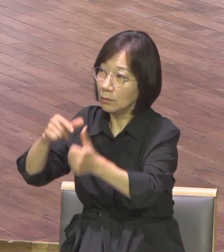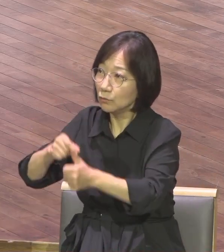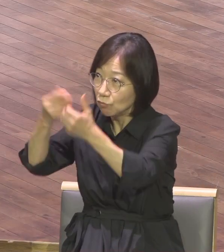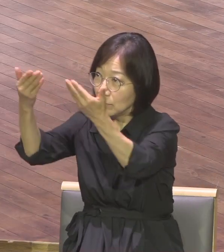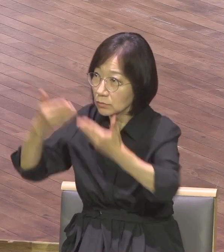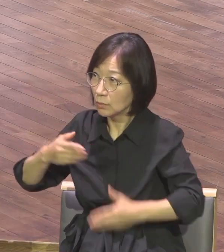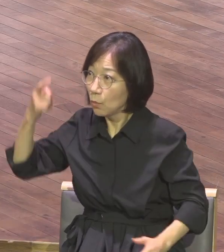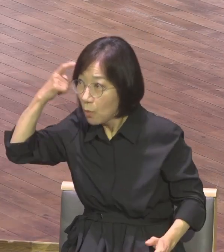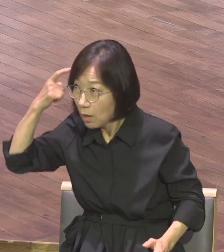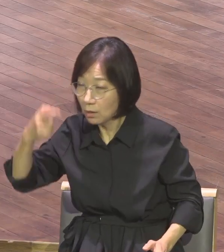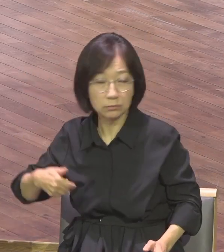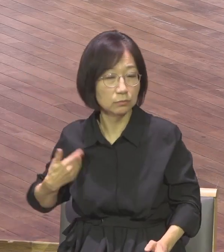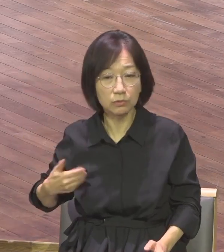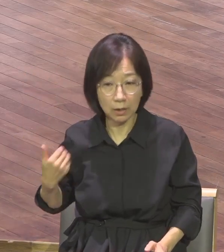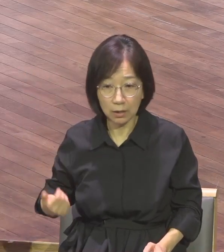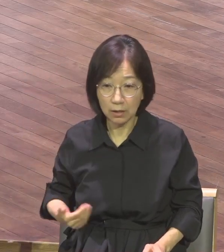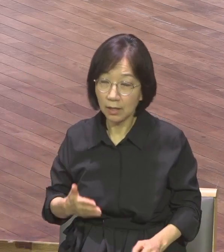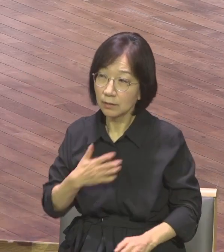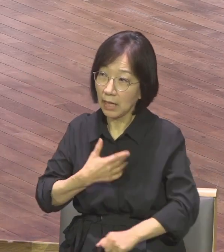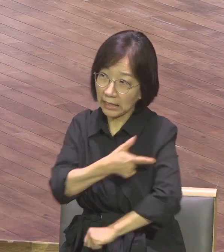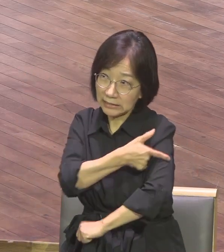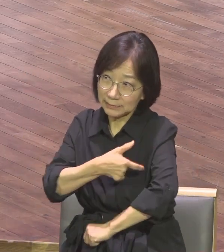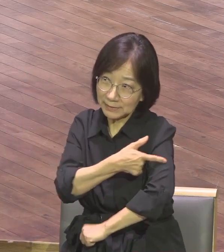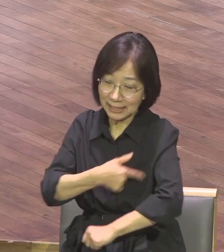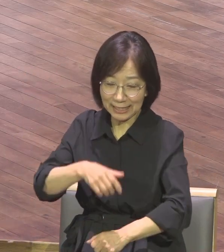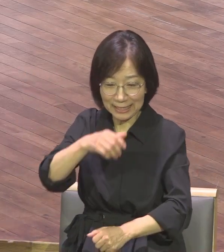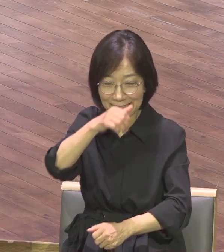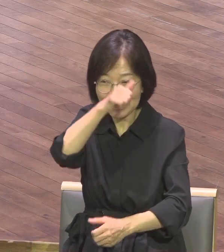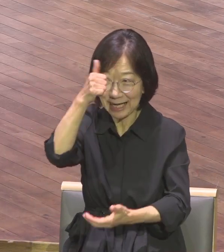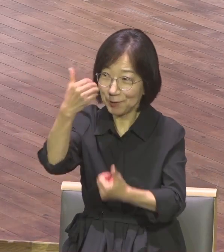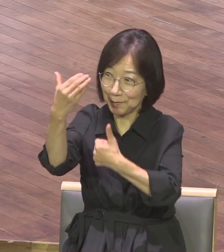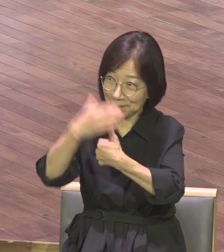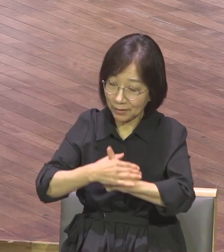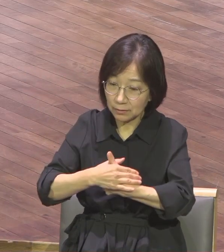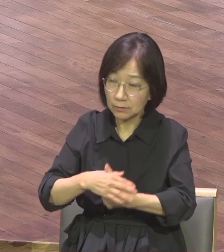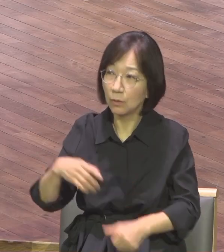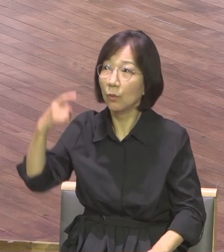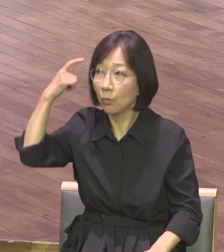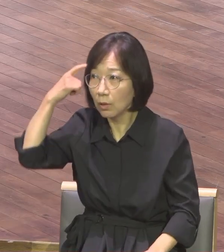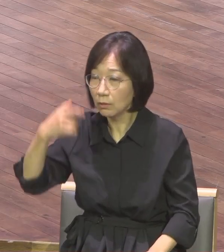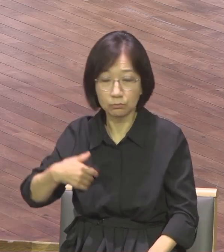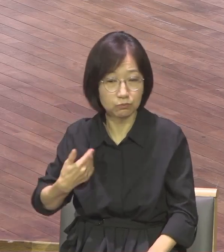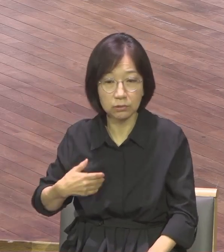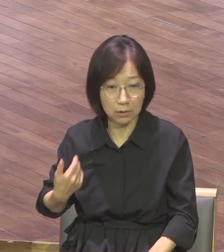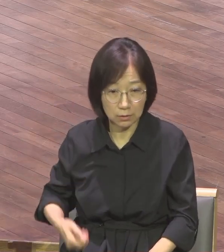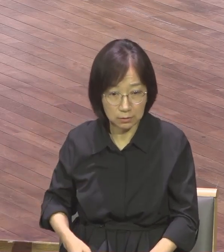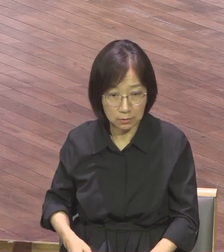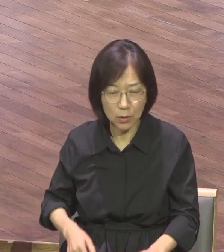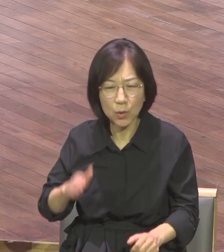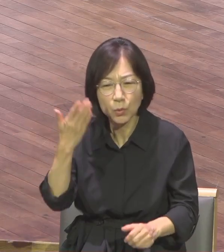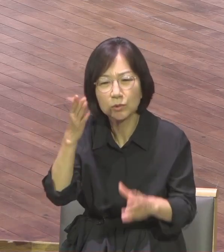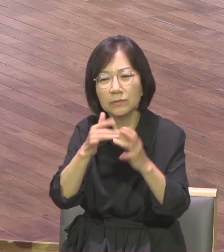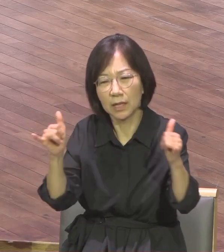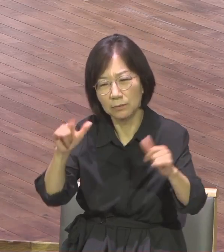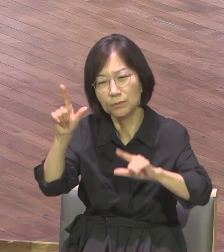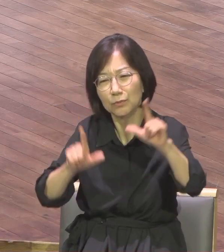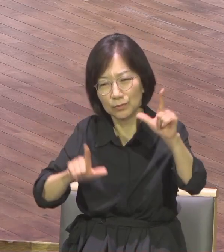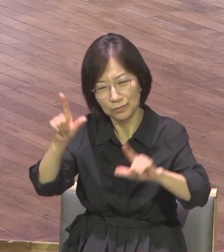구원 받았는지, 내가 왜 집사가 장로가 목 그야말로 이 중지자가 됐는지